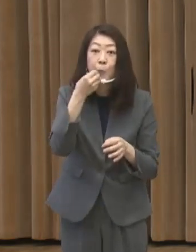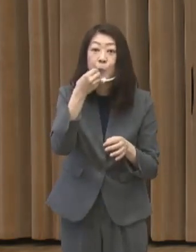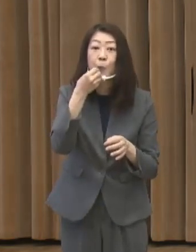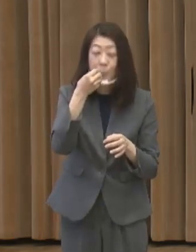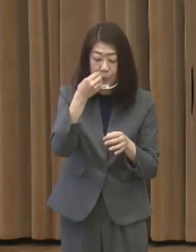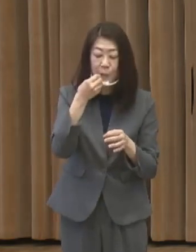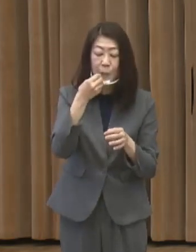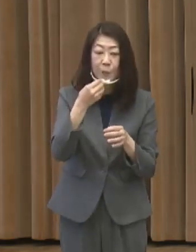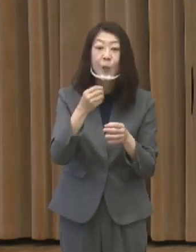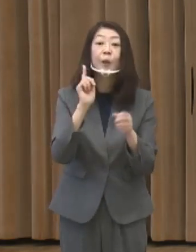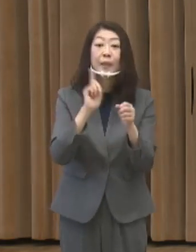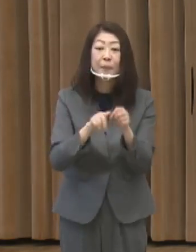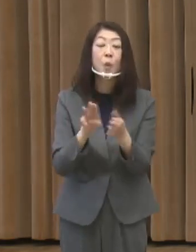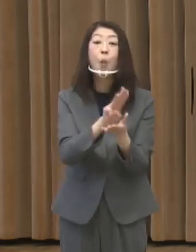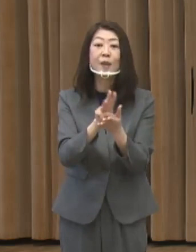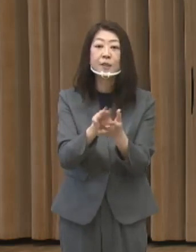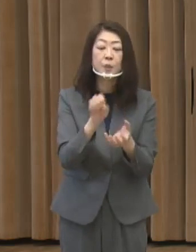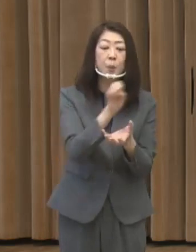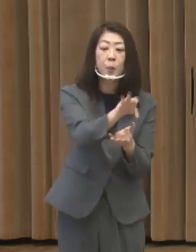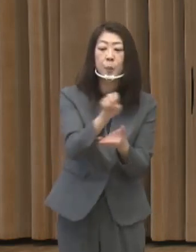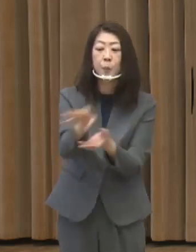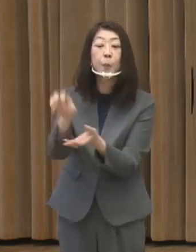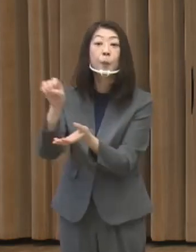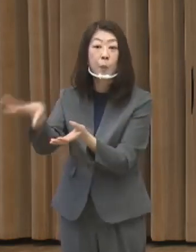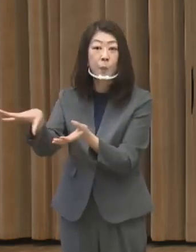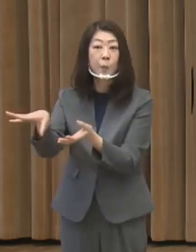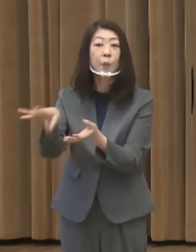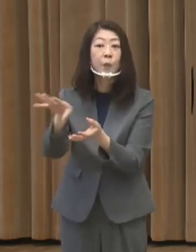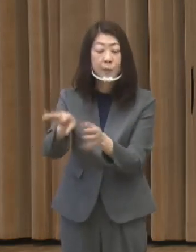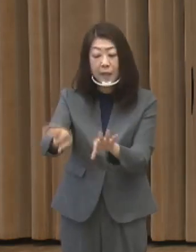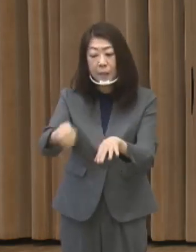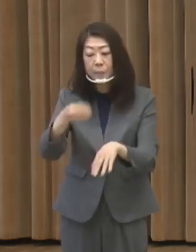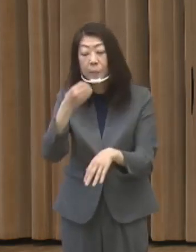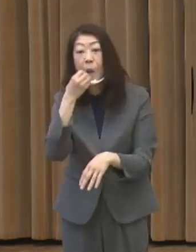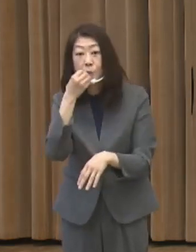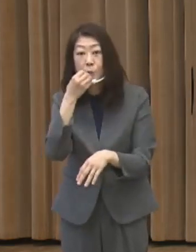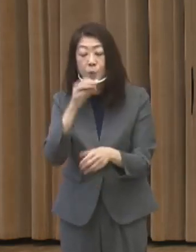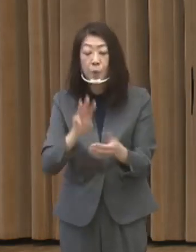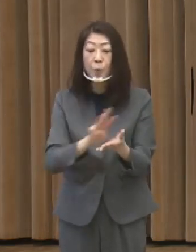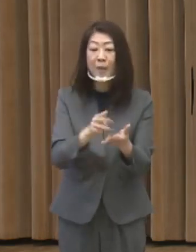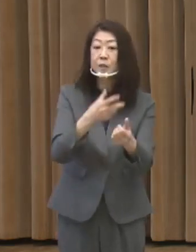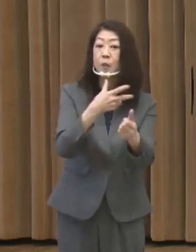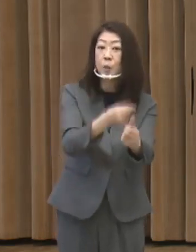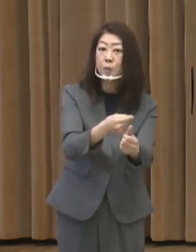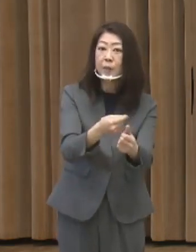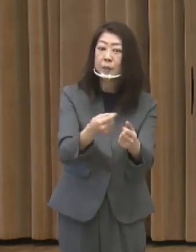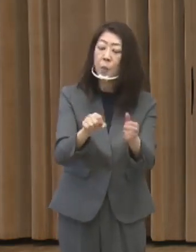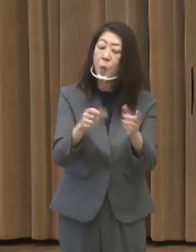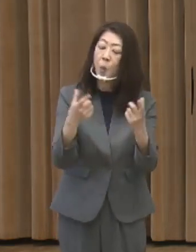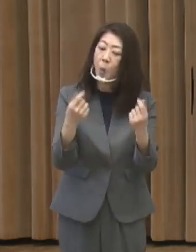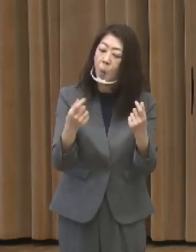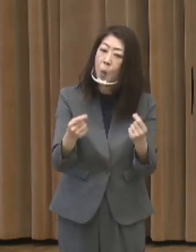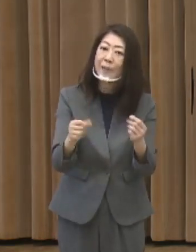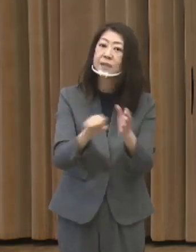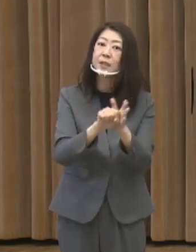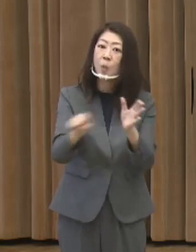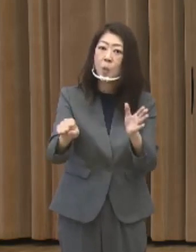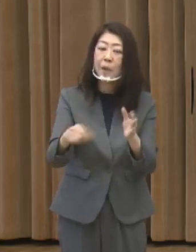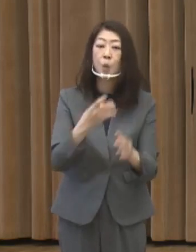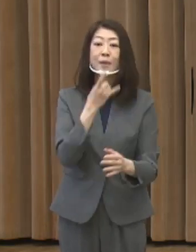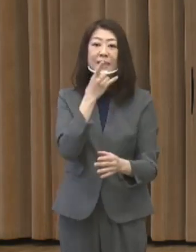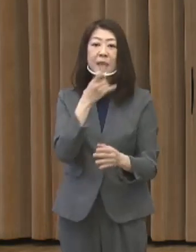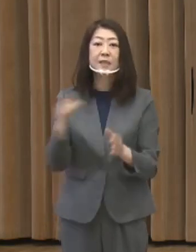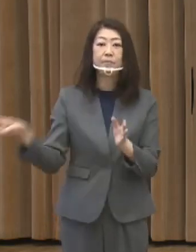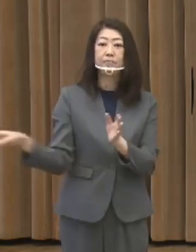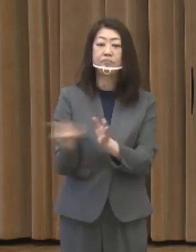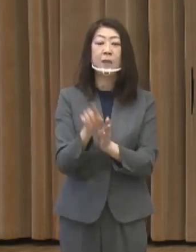それを食べる、そしてワクチンを、打ったと同じ状態になるということをこれまで期待して行ってまいりました。で、